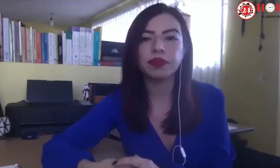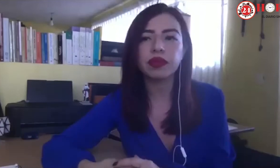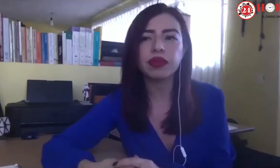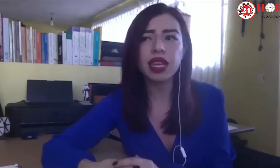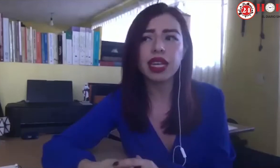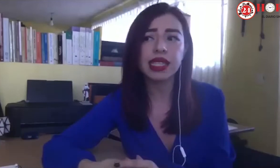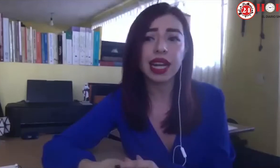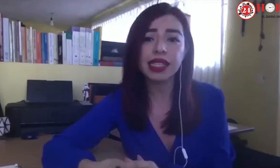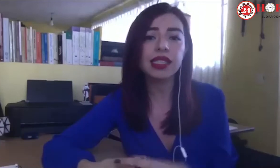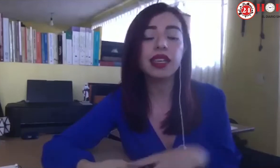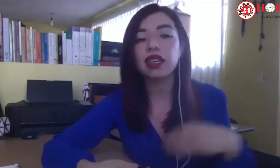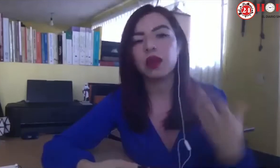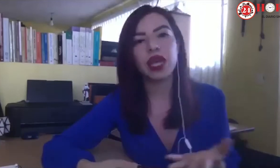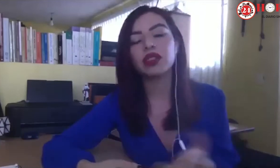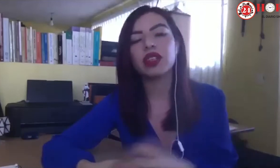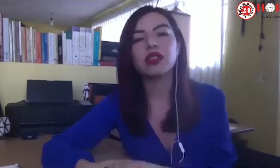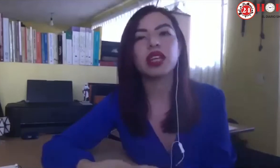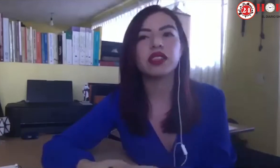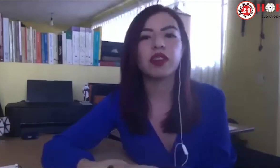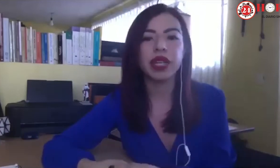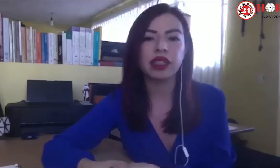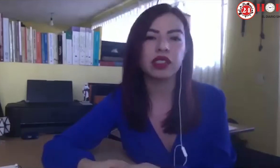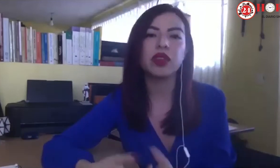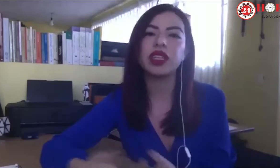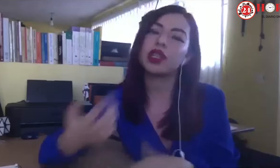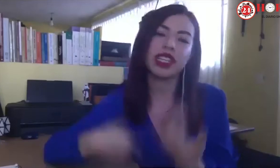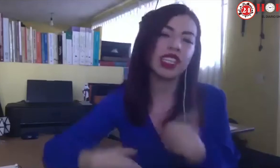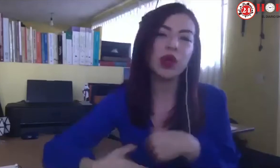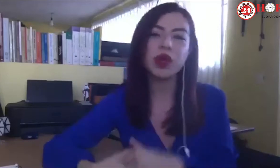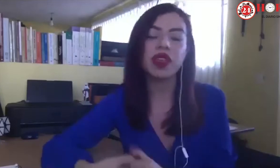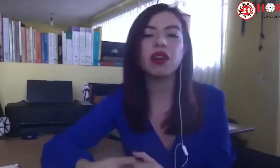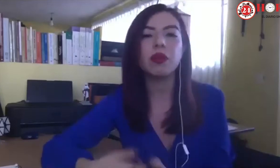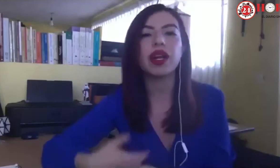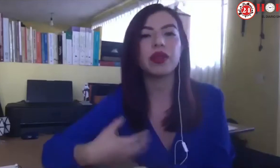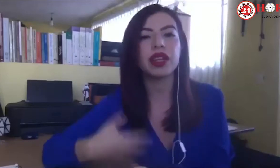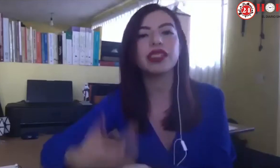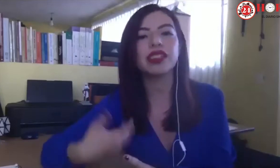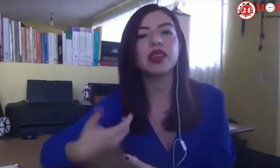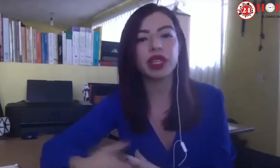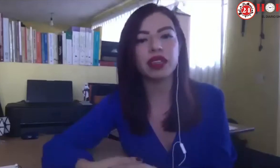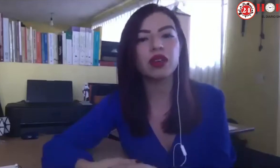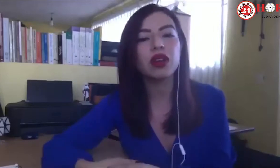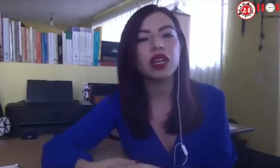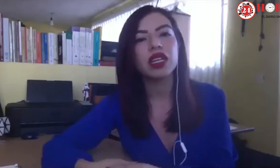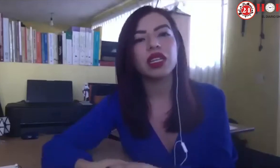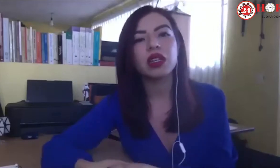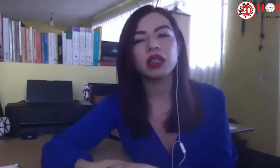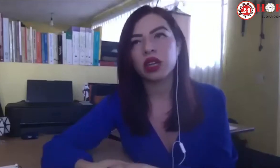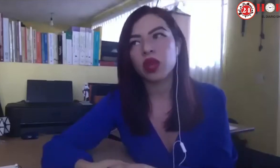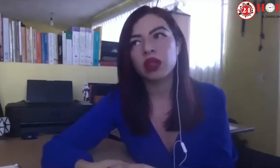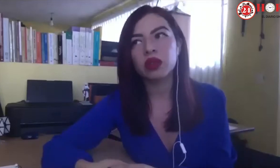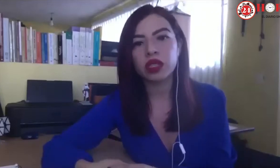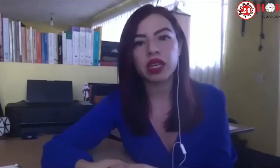las clases y enviándoselos a las familias, y regrésame un video para ver qué estás aprendiendo y